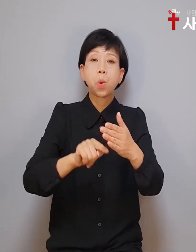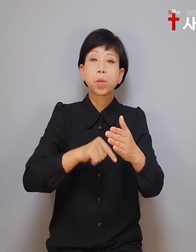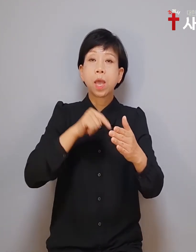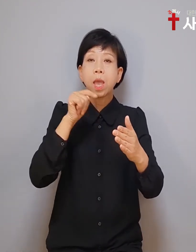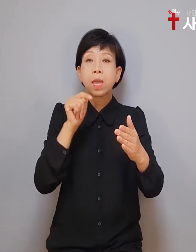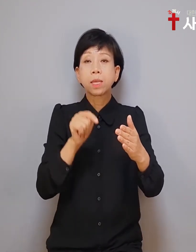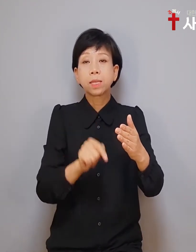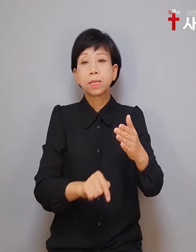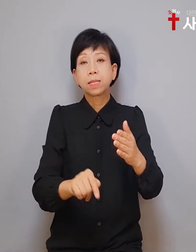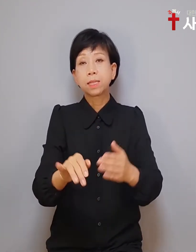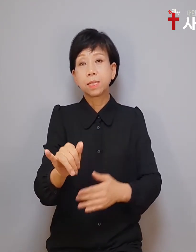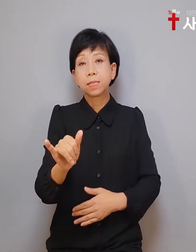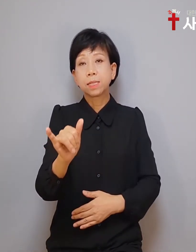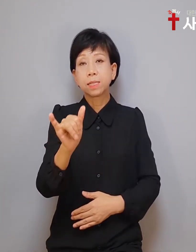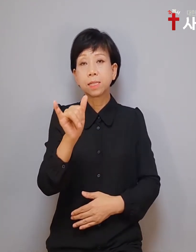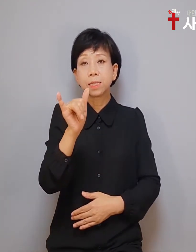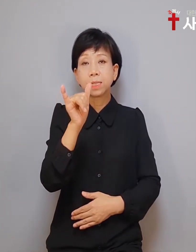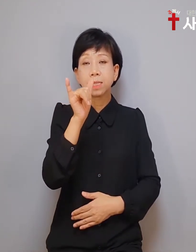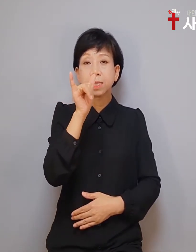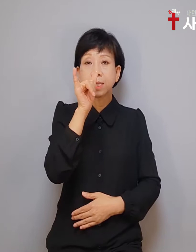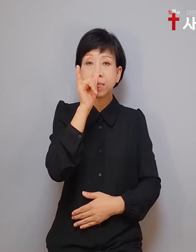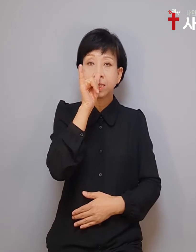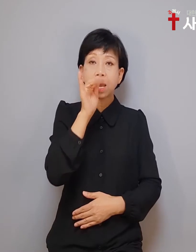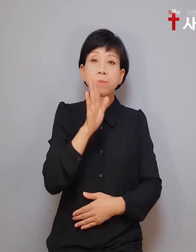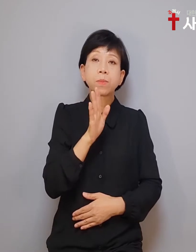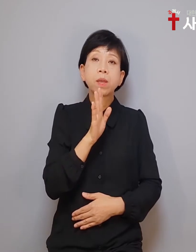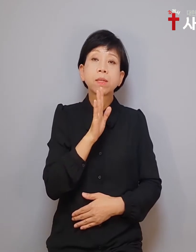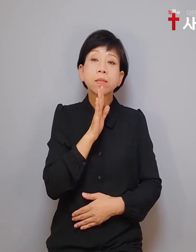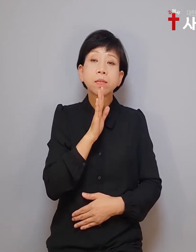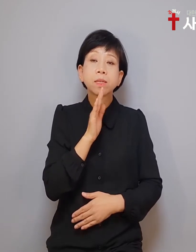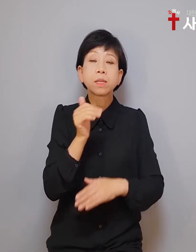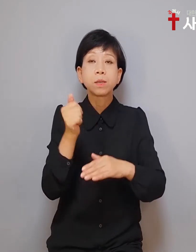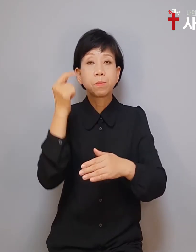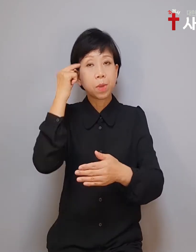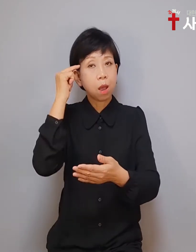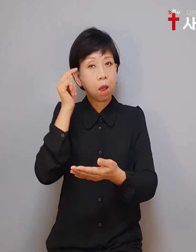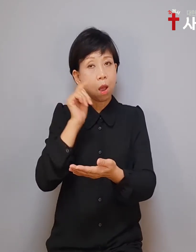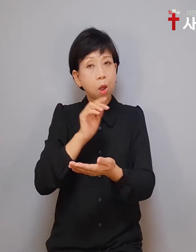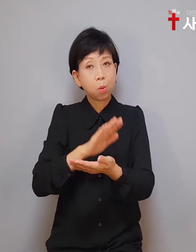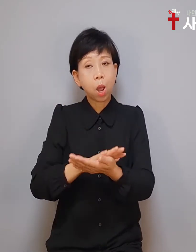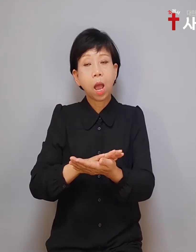맘속에 있는 참된 이